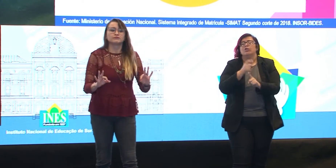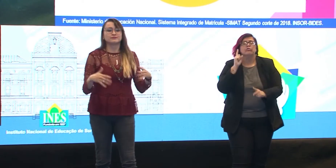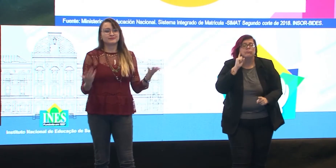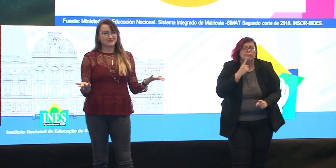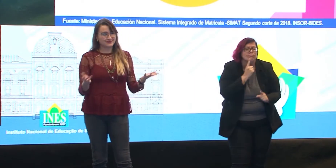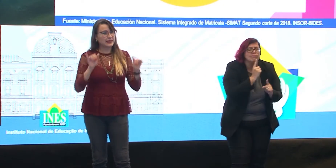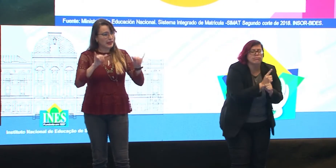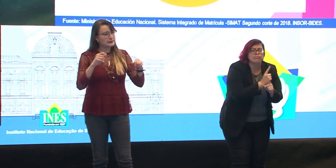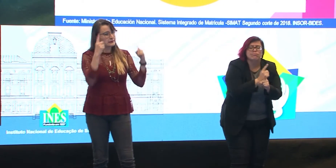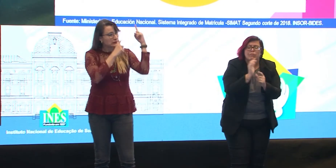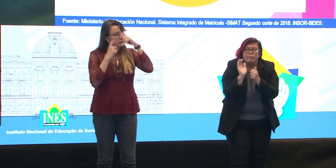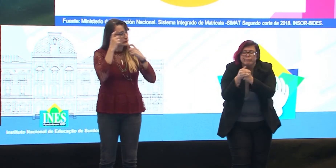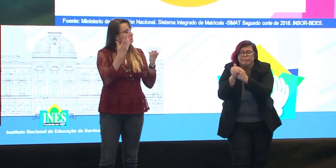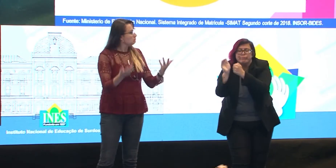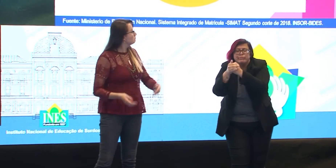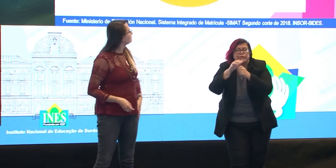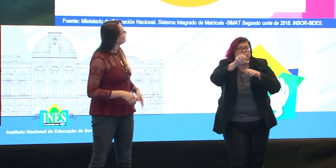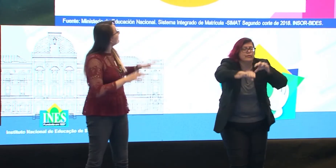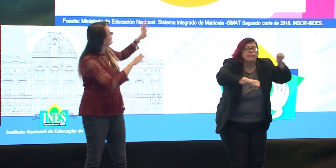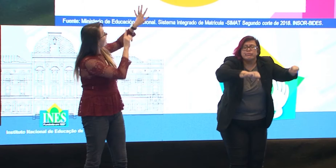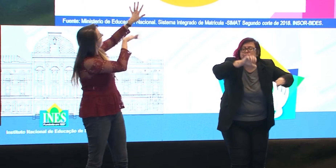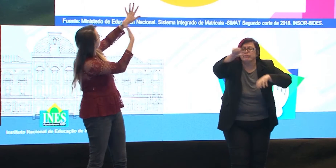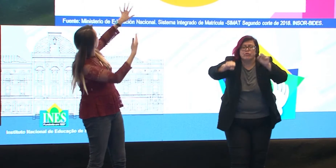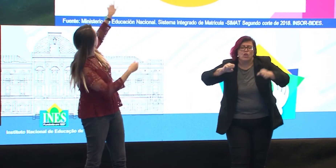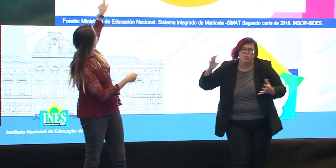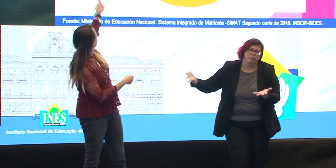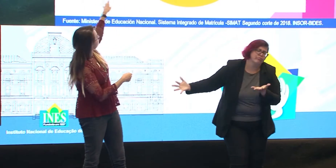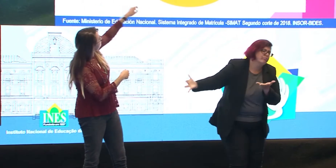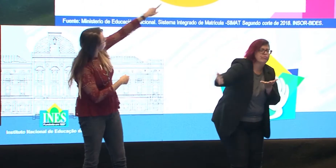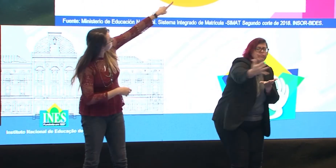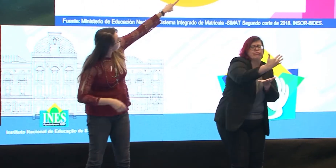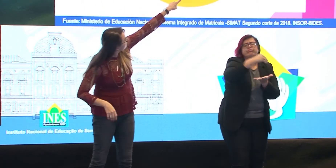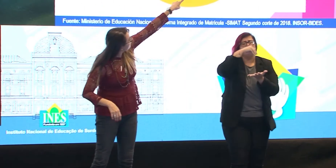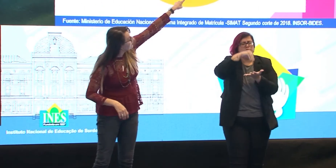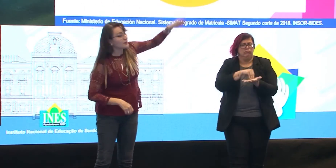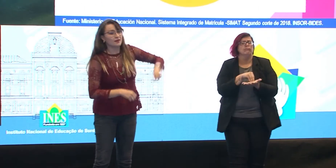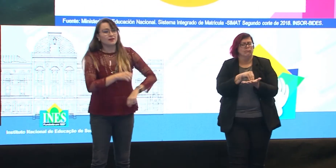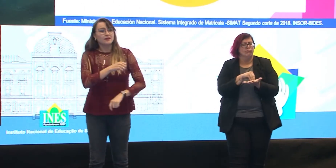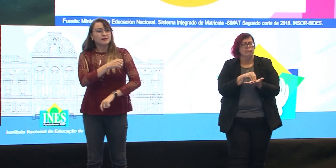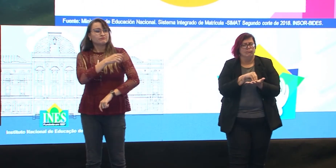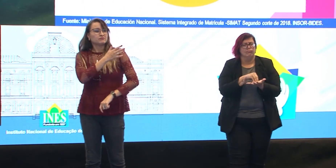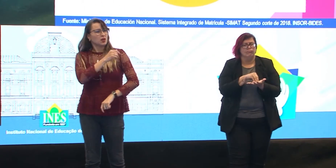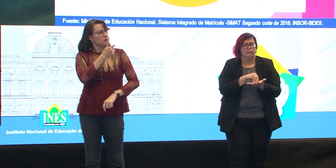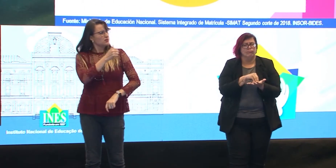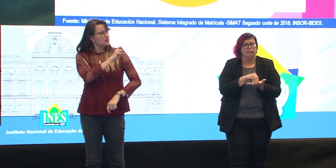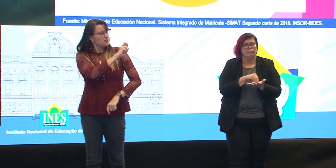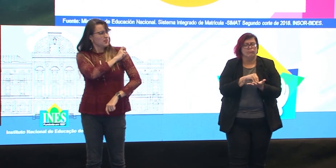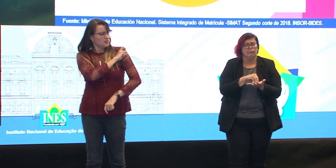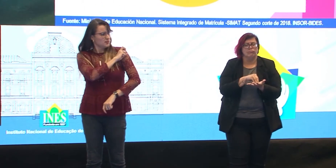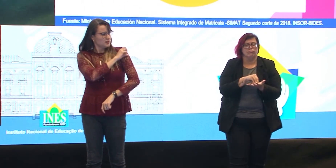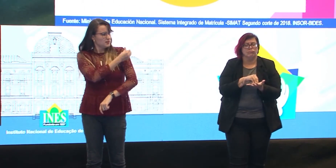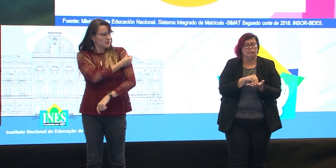Existe um esforço muito grande para tentar encontrar essas crianças que estão espalhadas por todo o país.